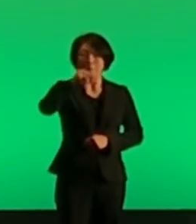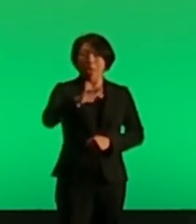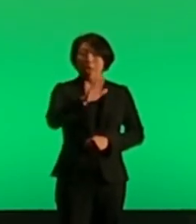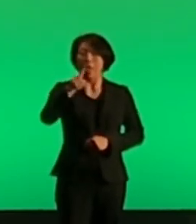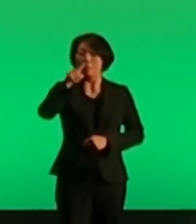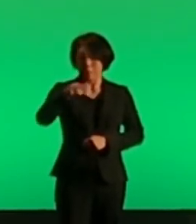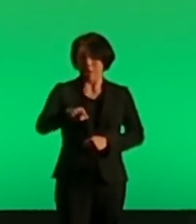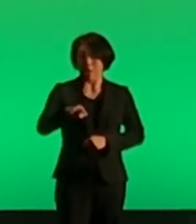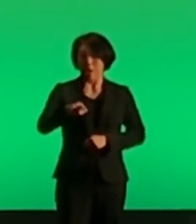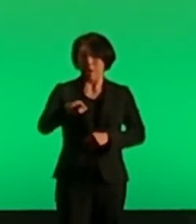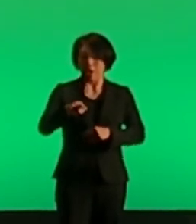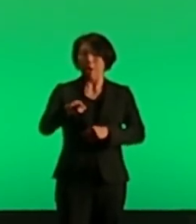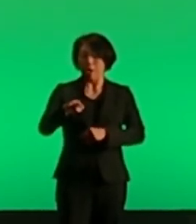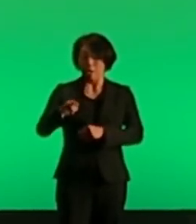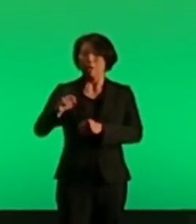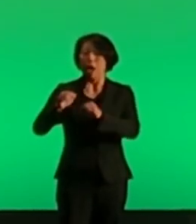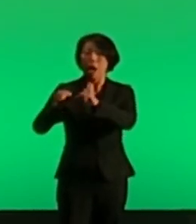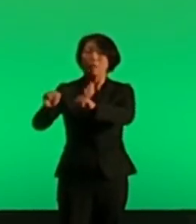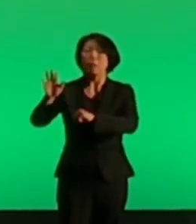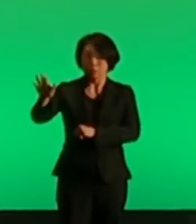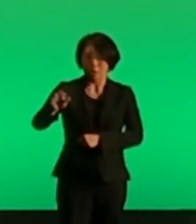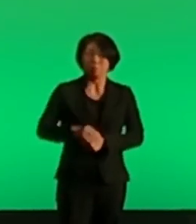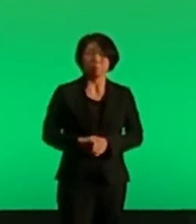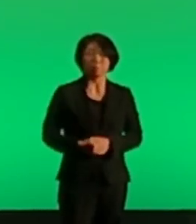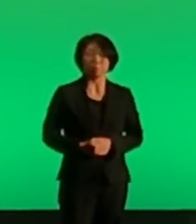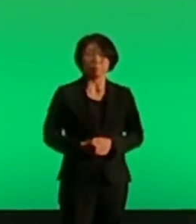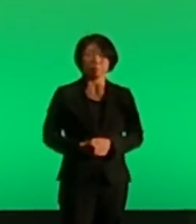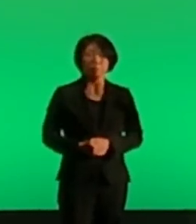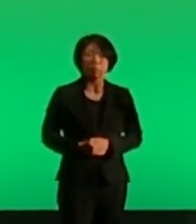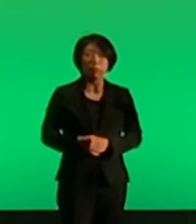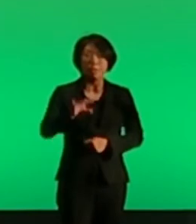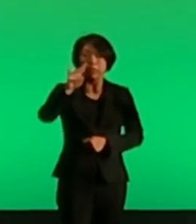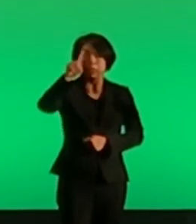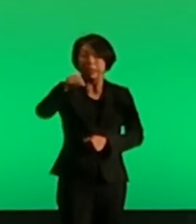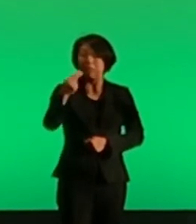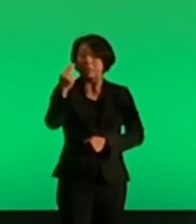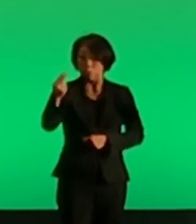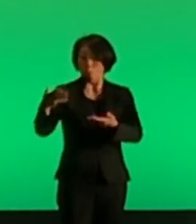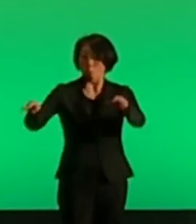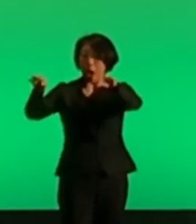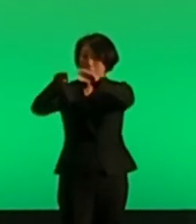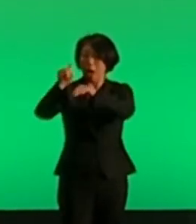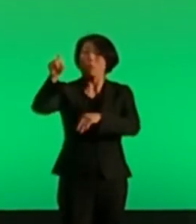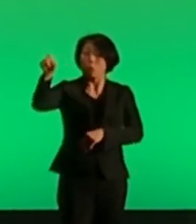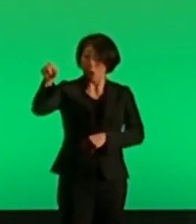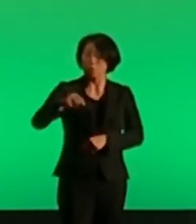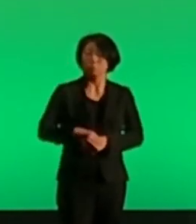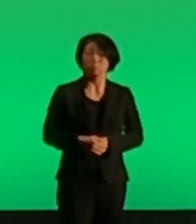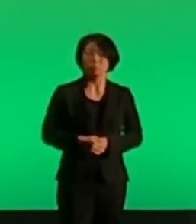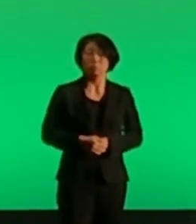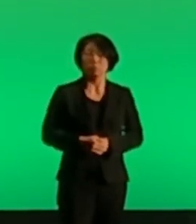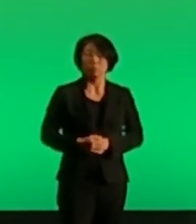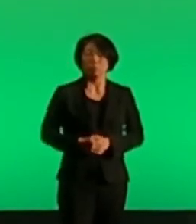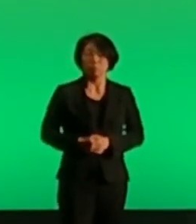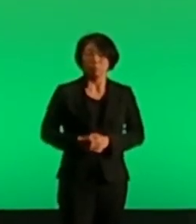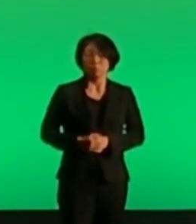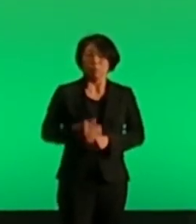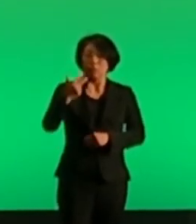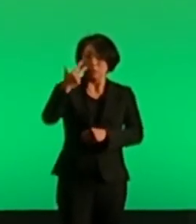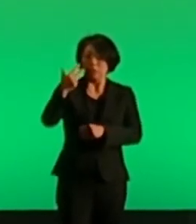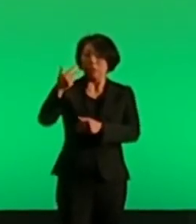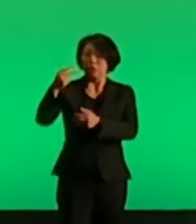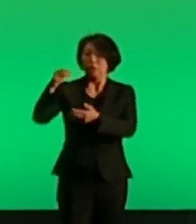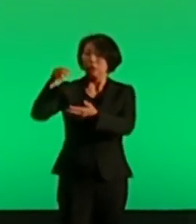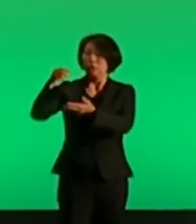ーも行われました。キート会館ではですね、 キート会館では主として